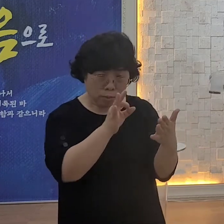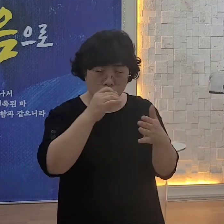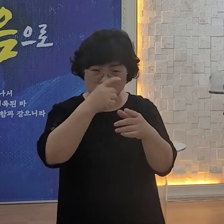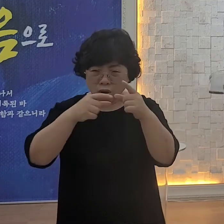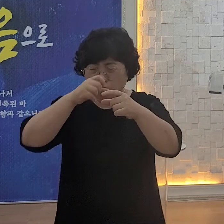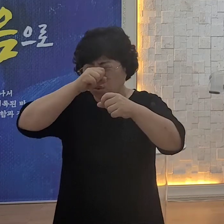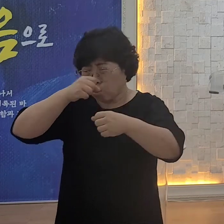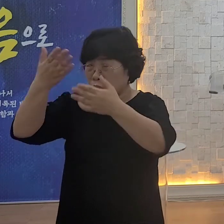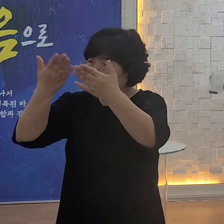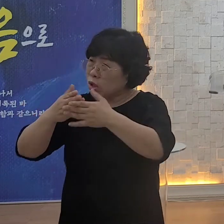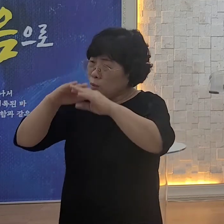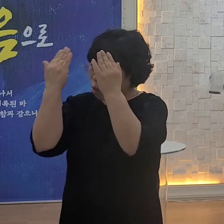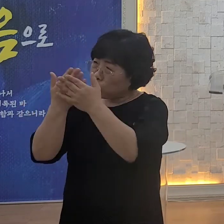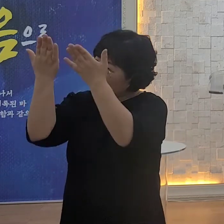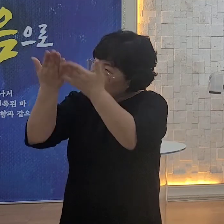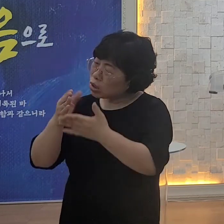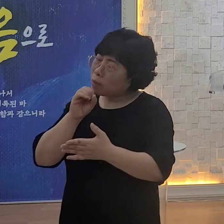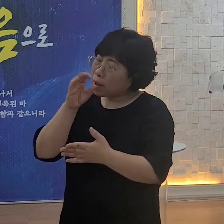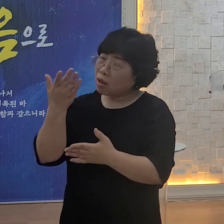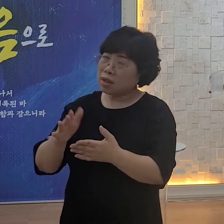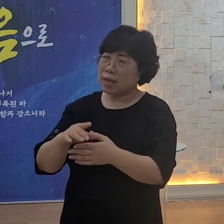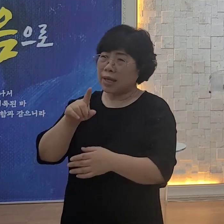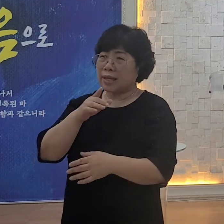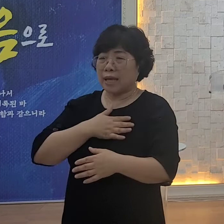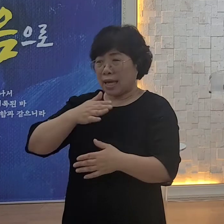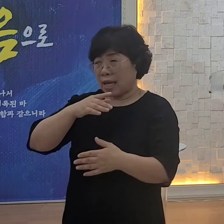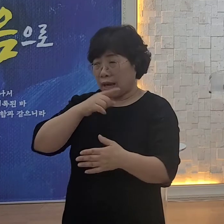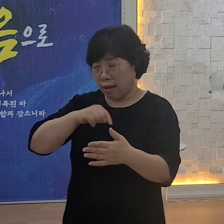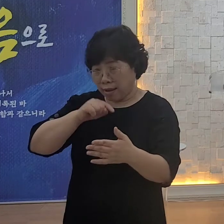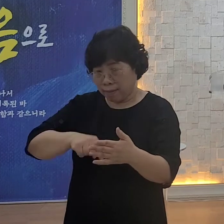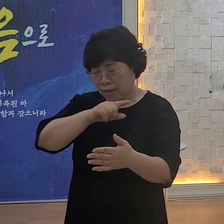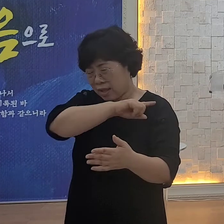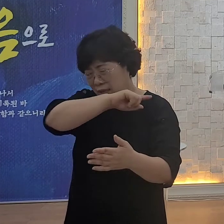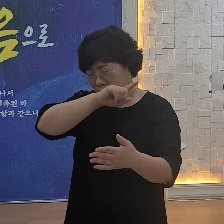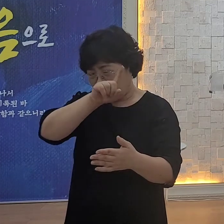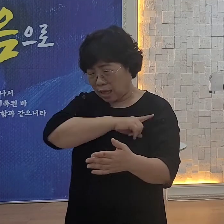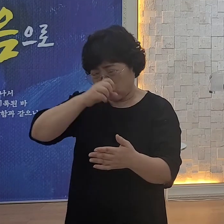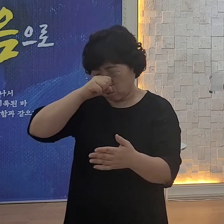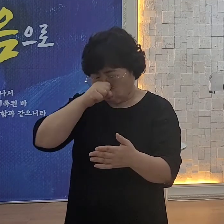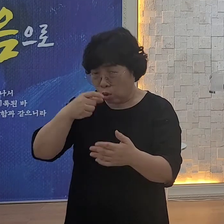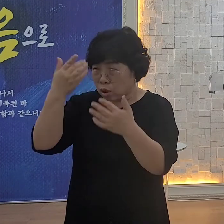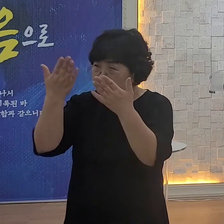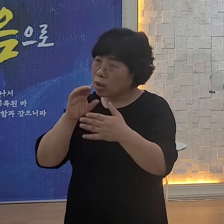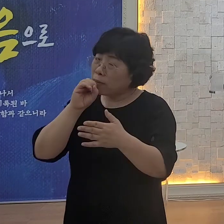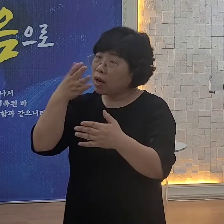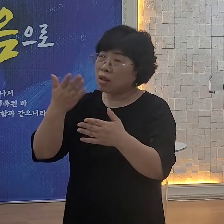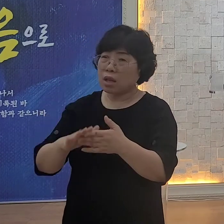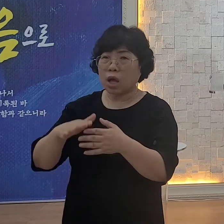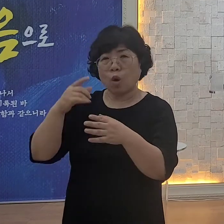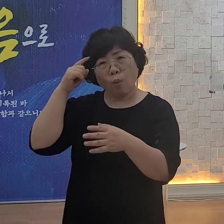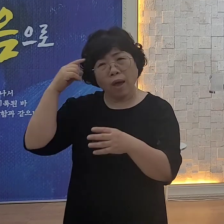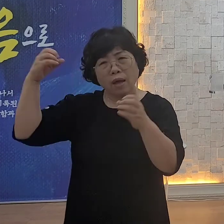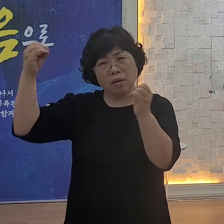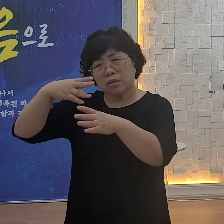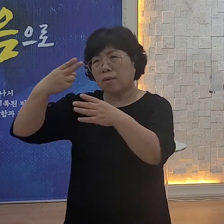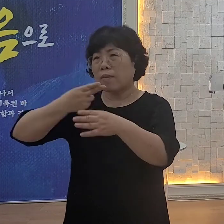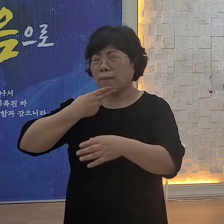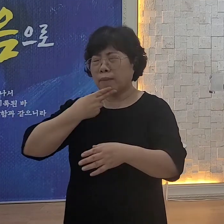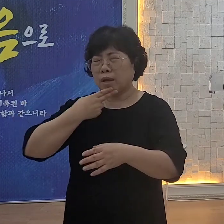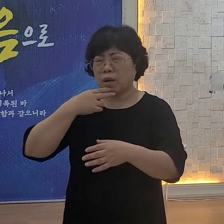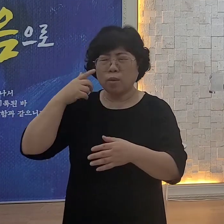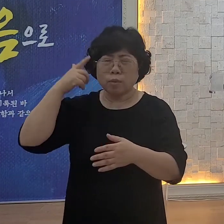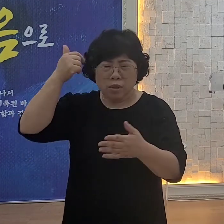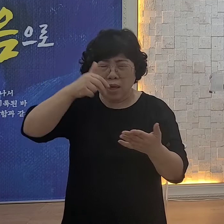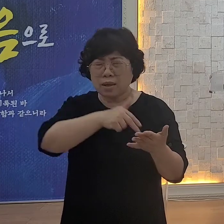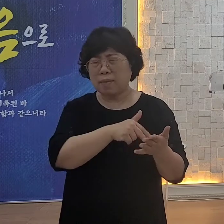주신다 그러고 모든 거 주신다 그러고 나한테 가장 좋은 거 주신다 했는데 왜 내가 이거 구하는데, 저는 진짜 믿음으로 구하는 자마다 뭐 받은